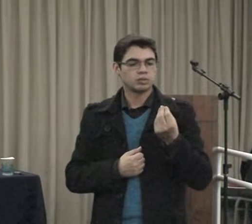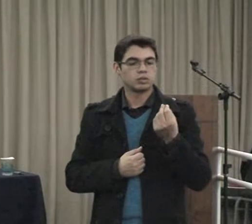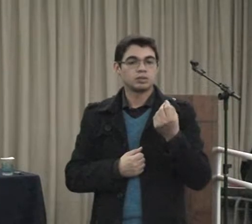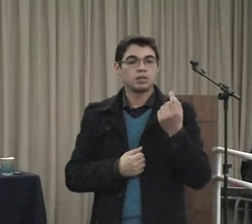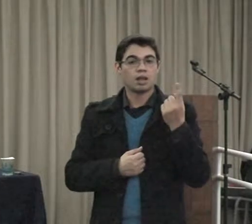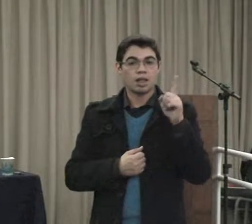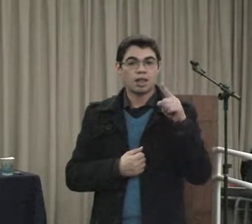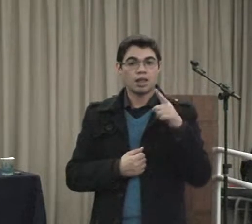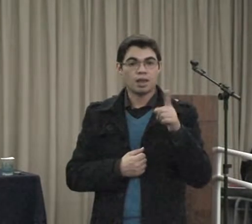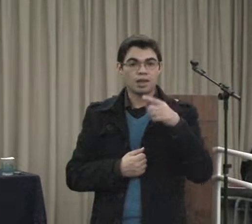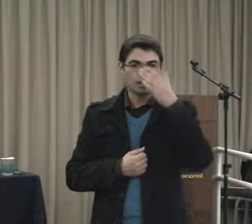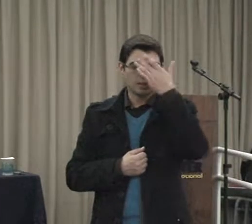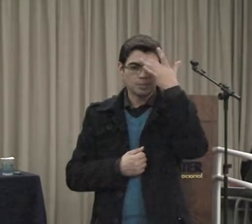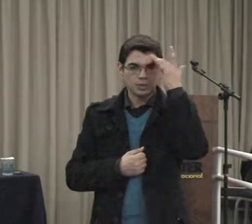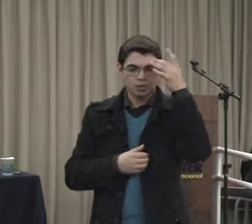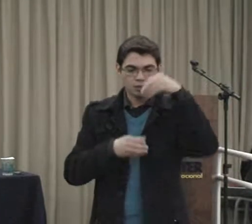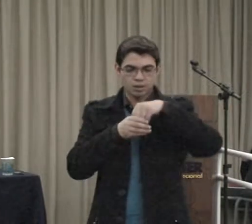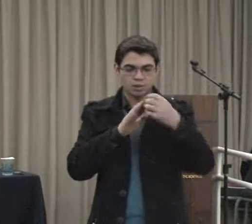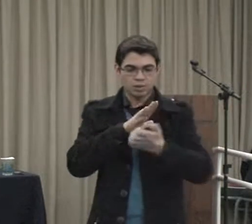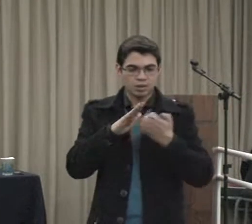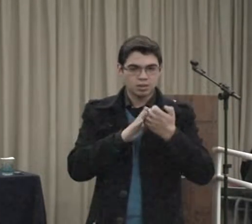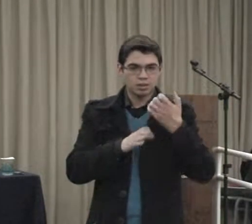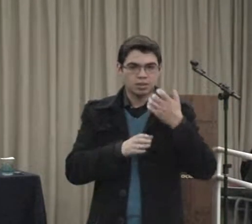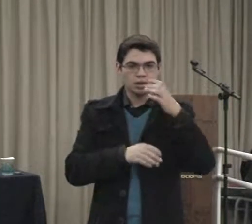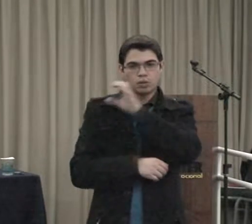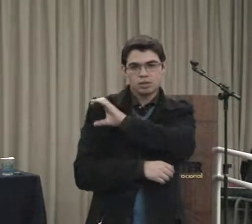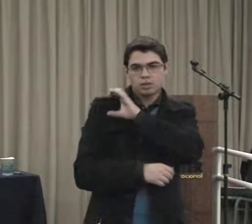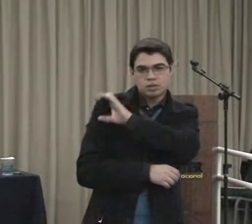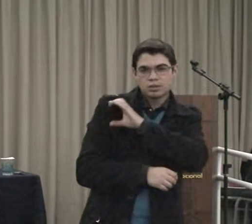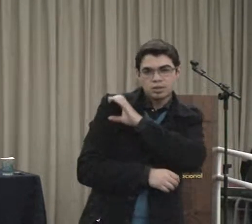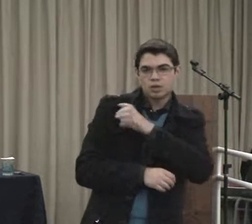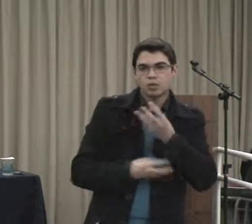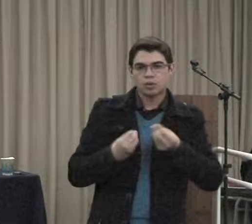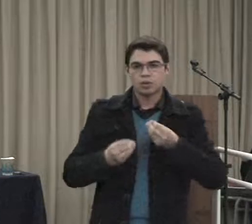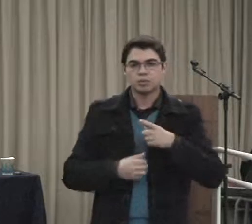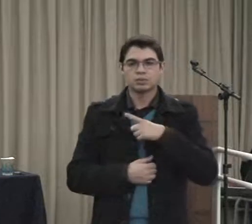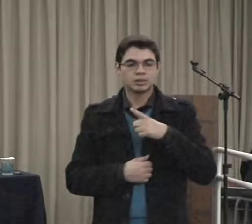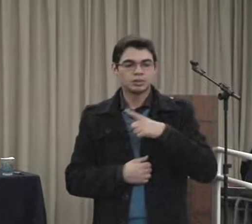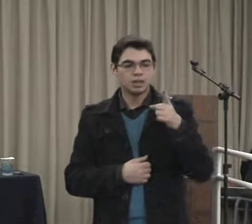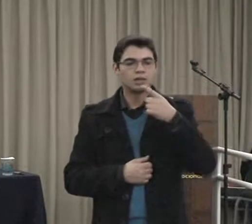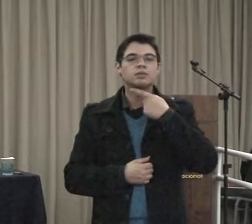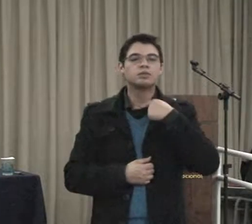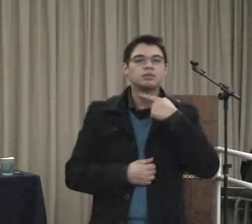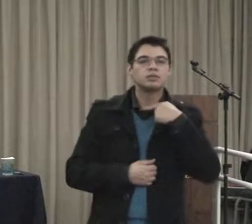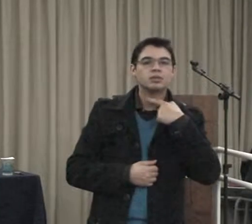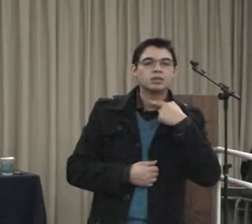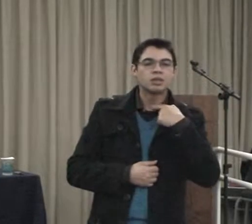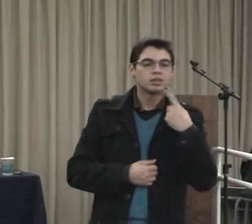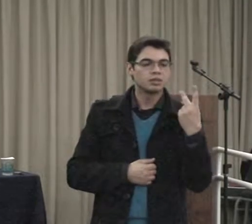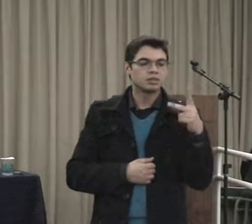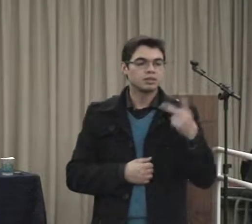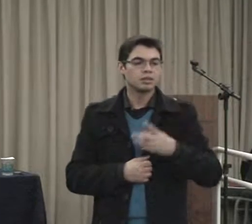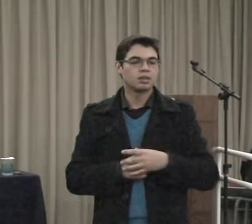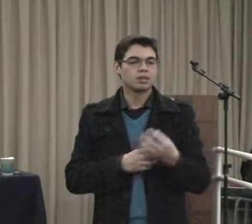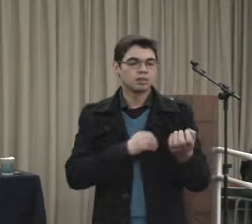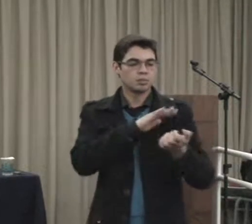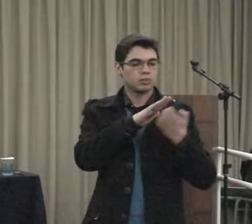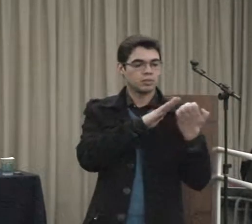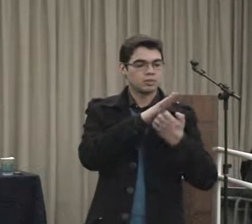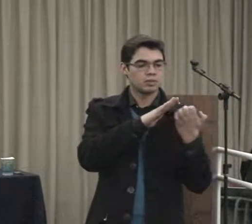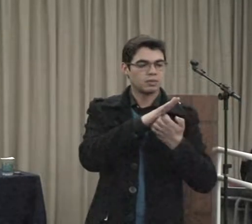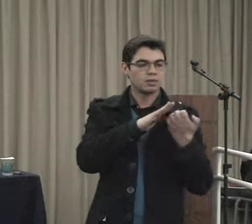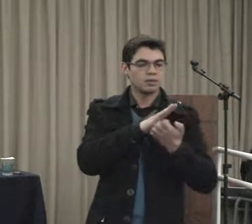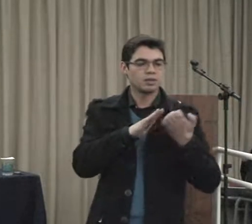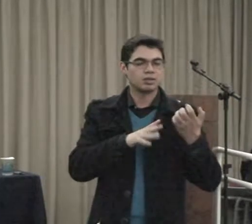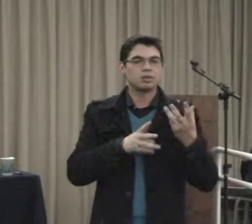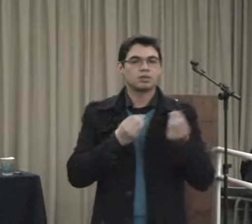vontades, duas intenções, por gentileza. O interesse da empresa e o interesse dos stakeholders. Stakeholders é um termo que está sendo bastante